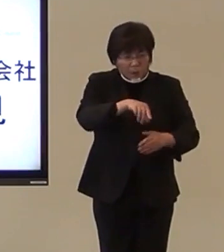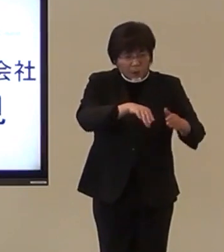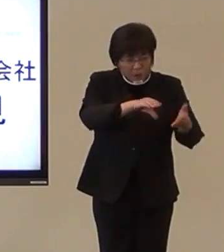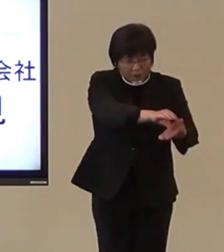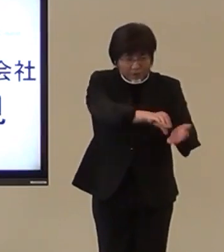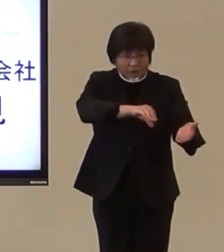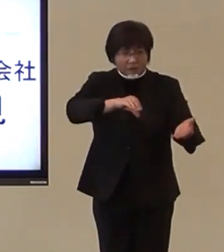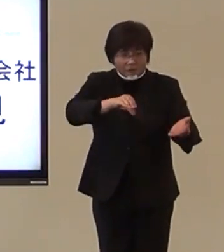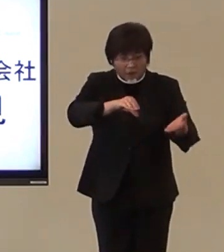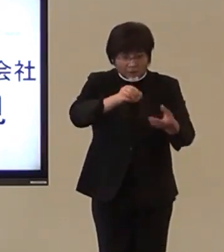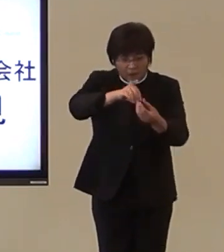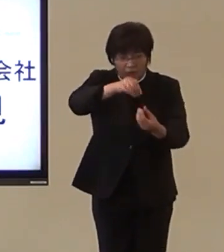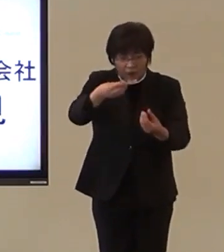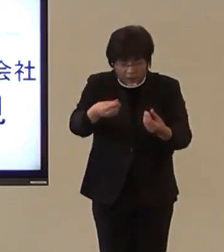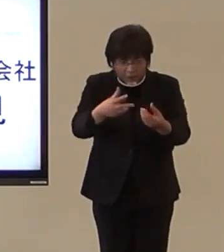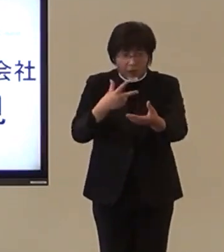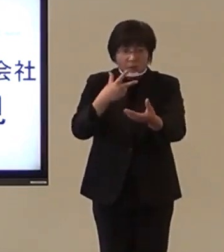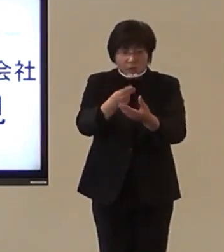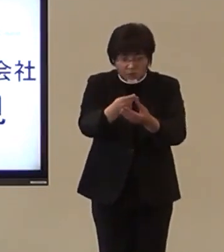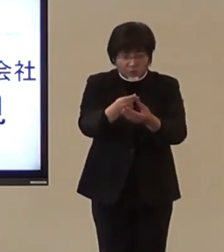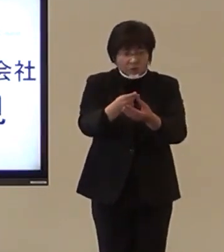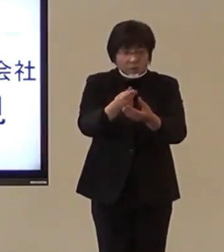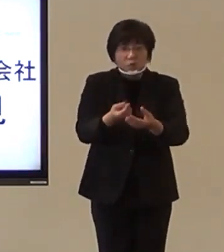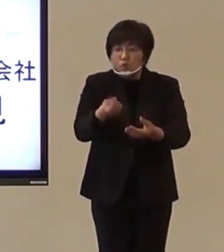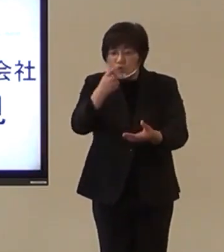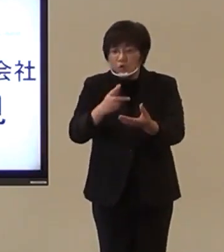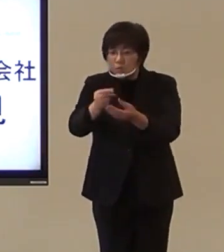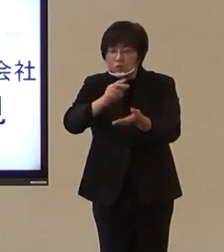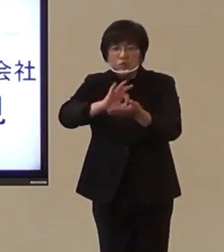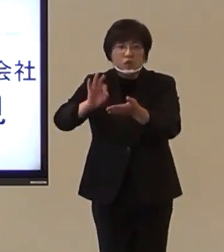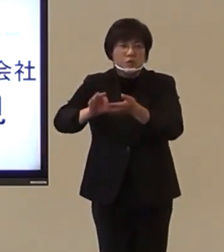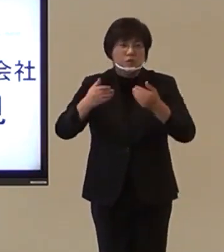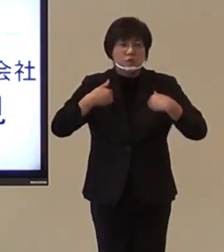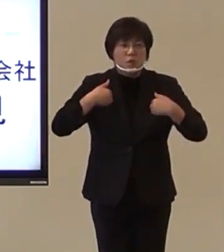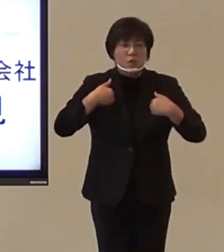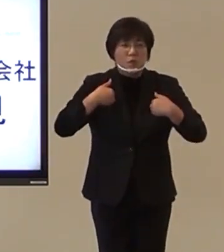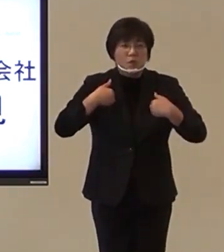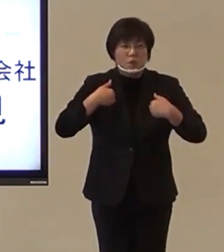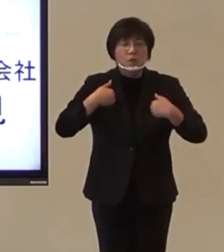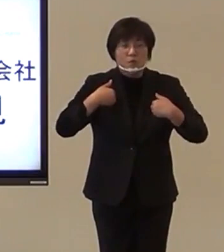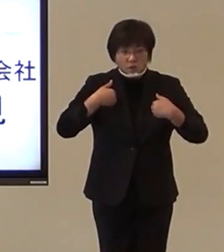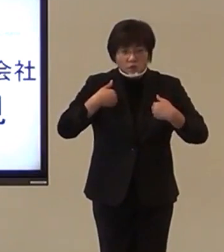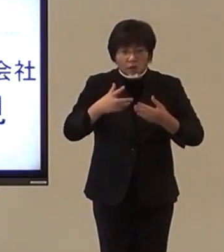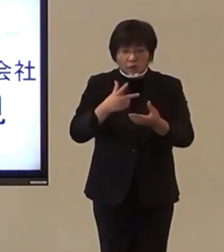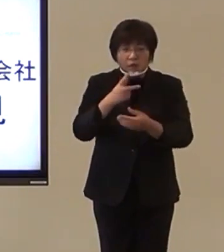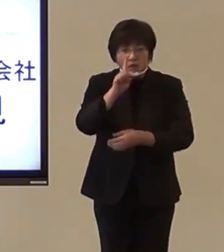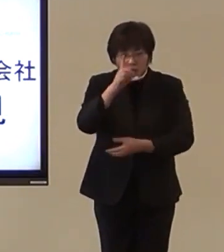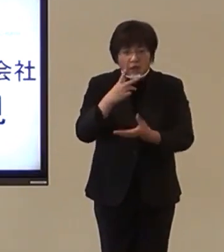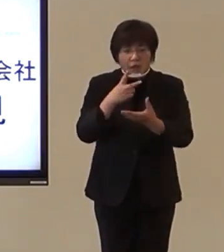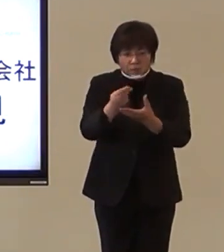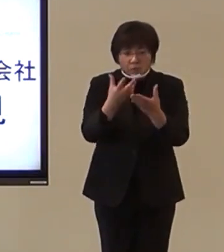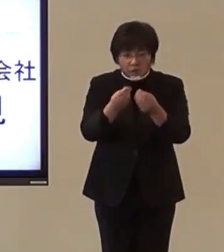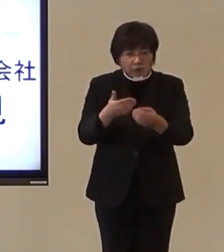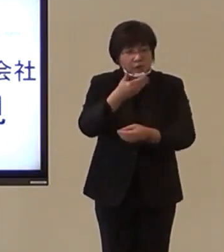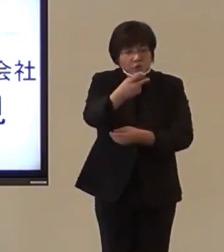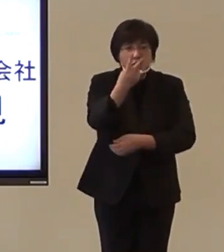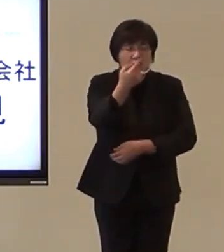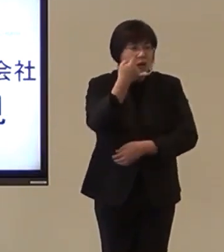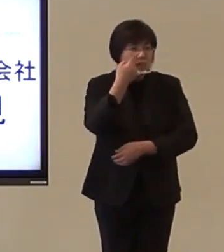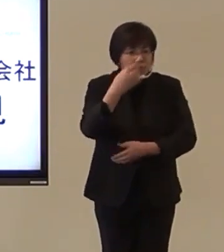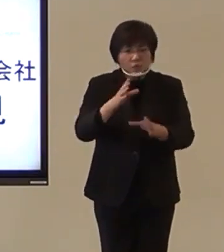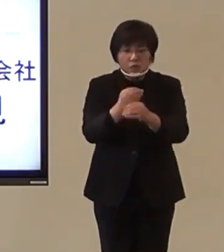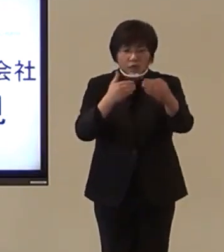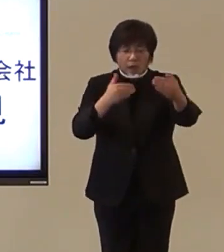ない。そして打った後もですね、次に打つ期間まで決まってます。それを確実に打ってもらっていけないです。そ